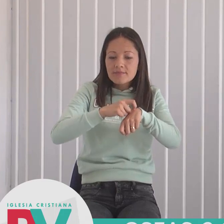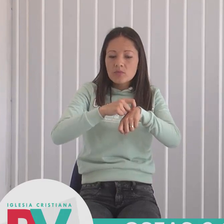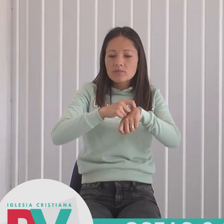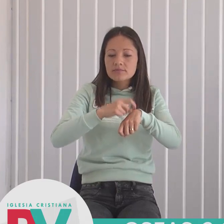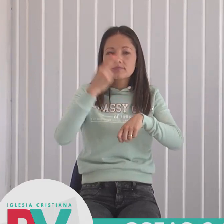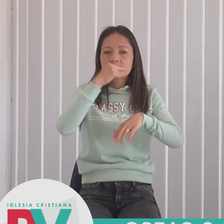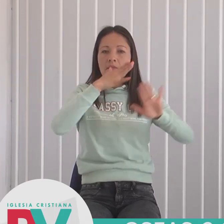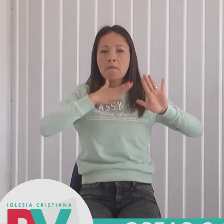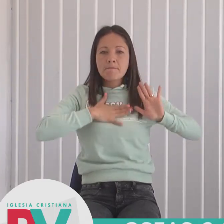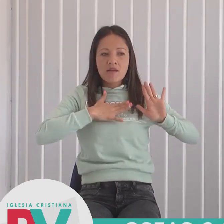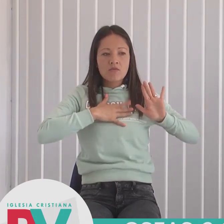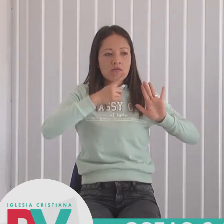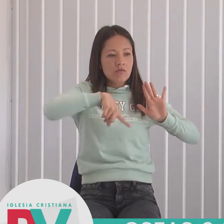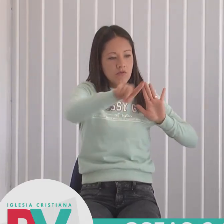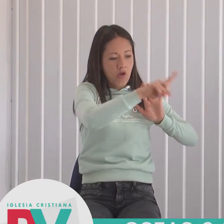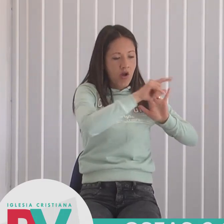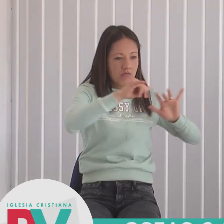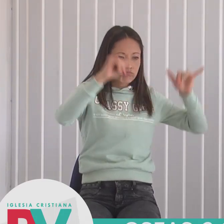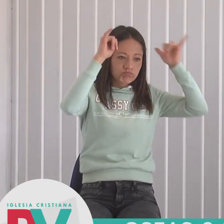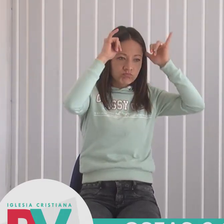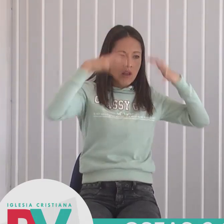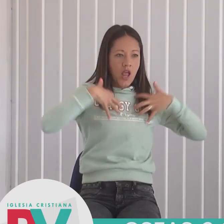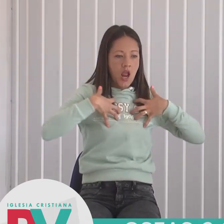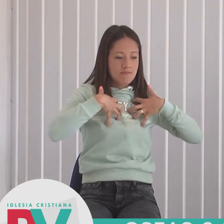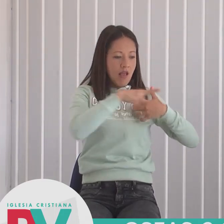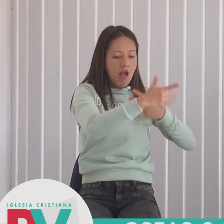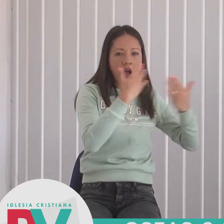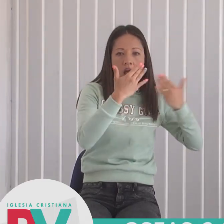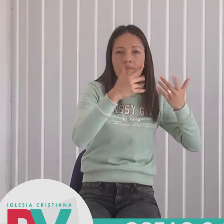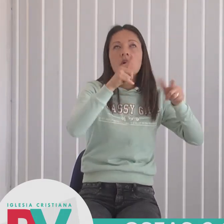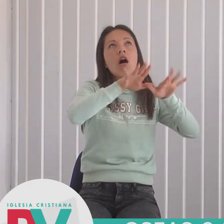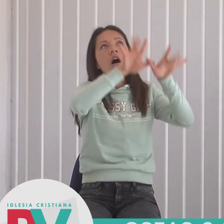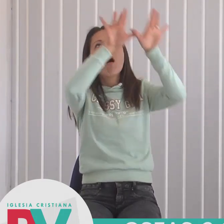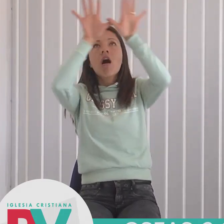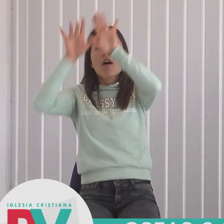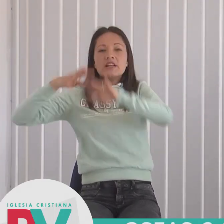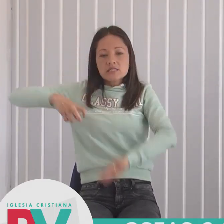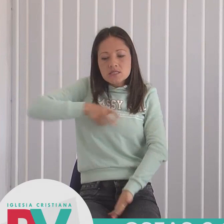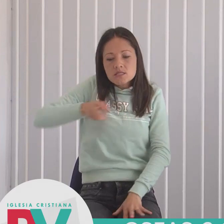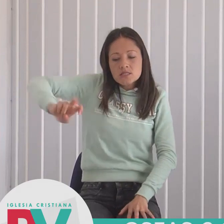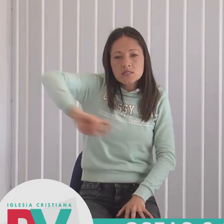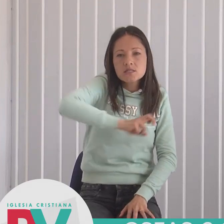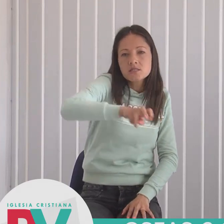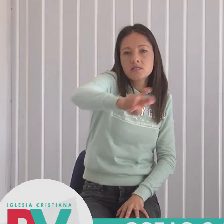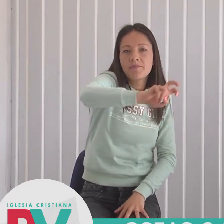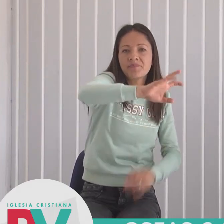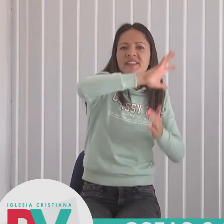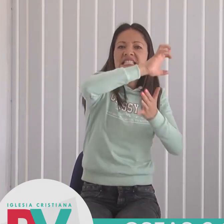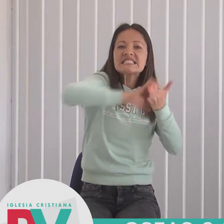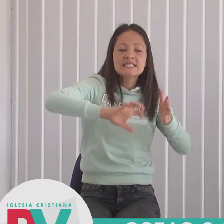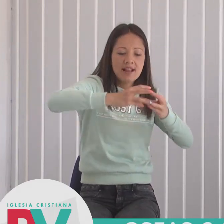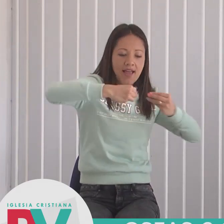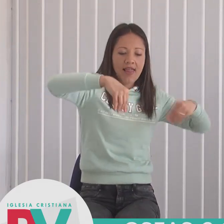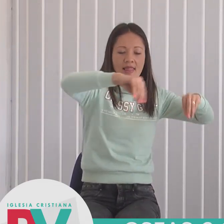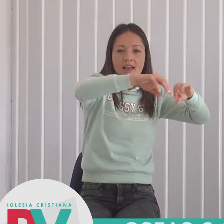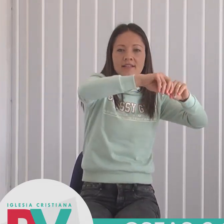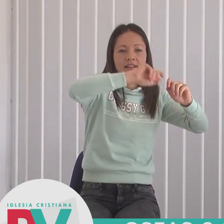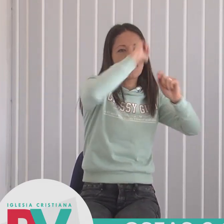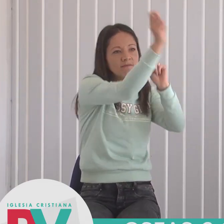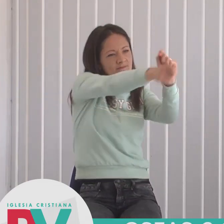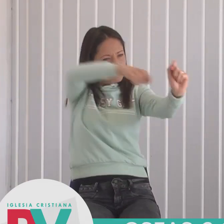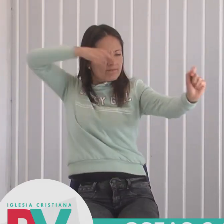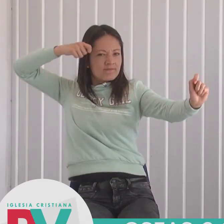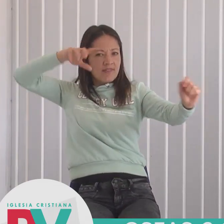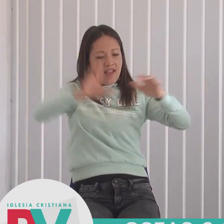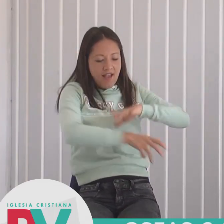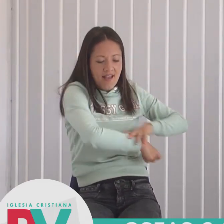haré mi pacto con las bestias del campo, con las aves del cielo y con las serpientes de la tierra, y quitaré de la tierra arco y